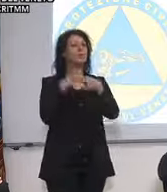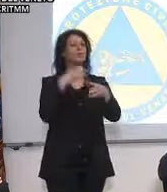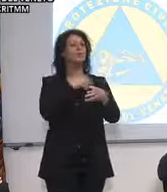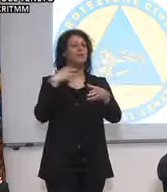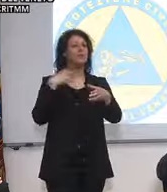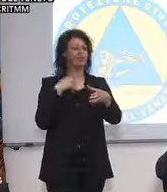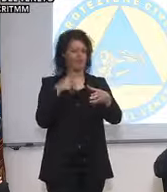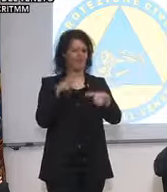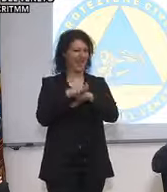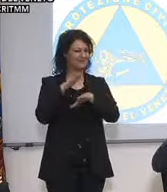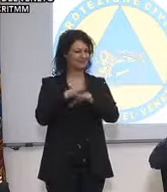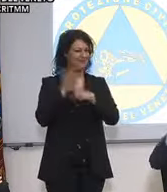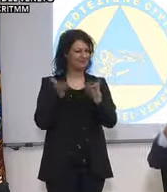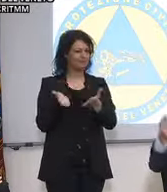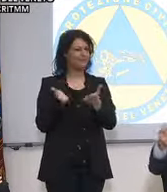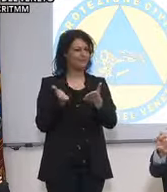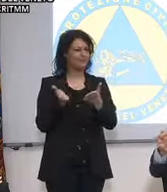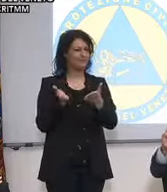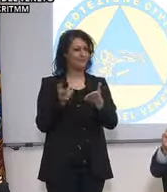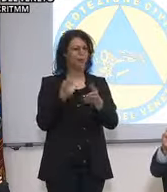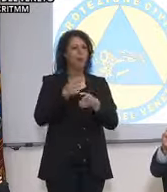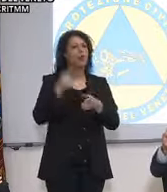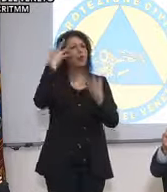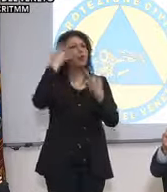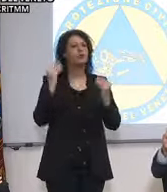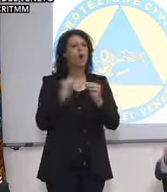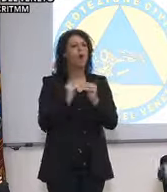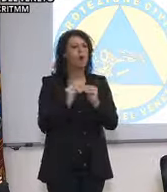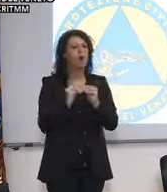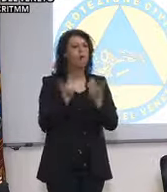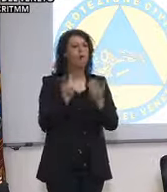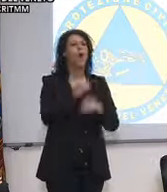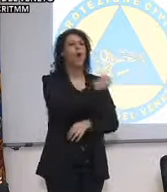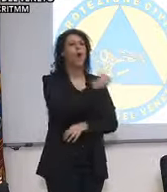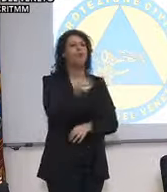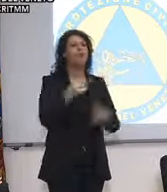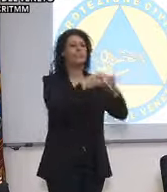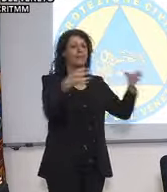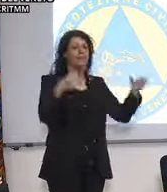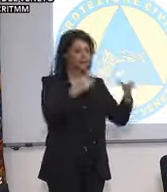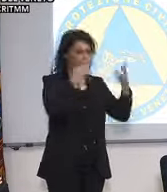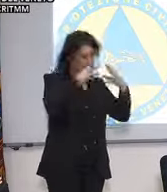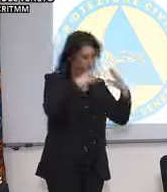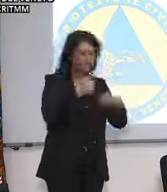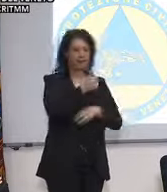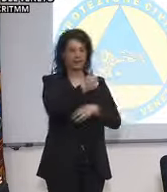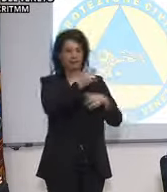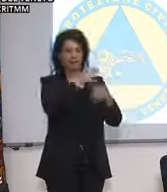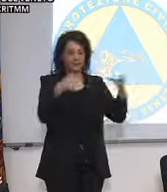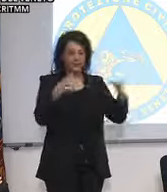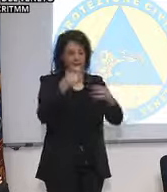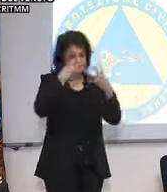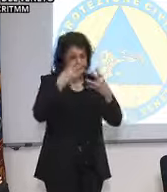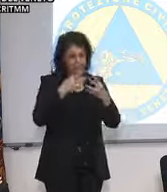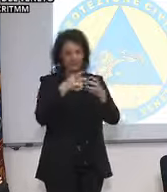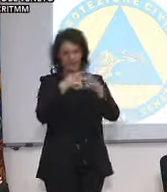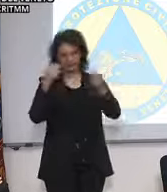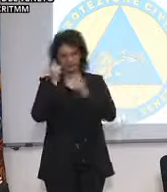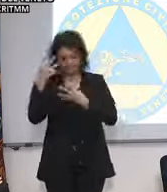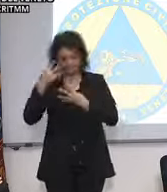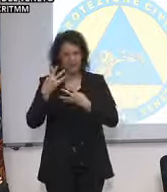gli esperti, stanno ragionando impresa per impresa e finisce che poi è inevitabile che questo sistema si